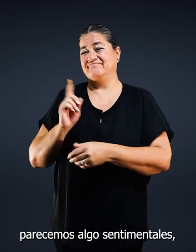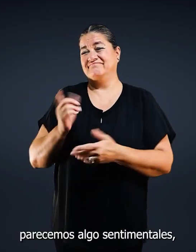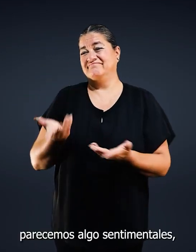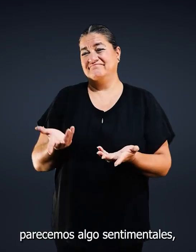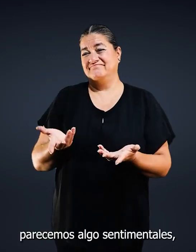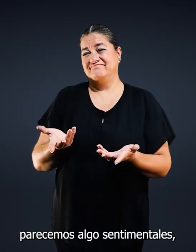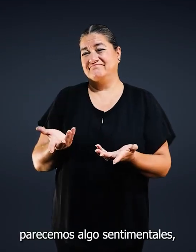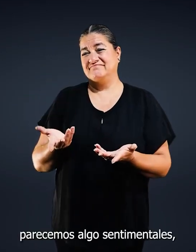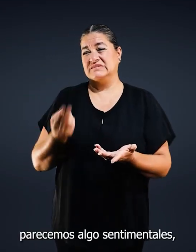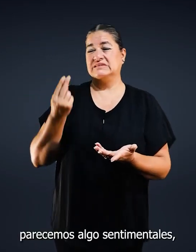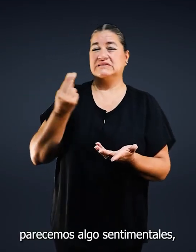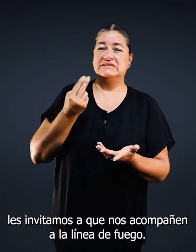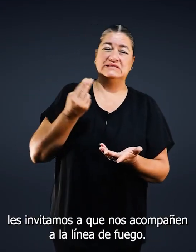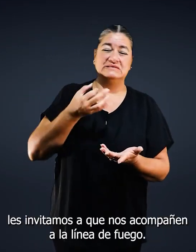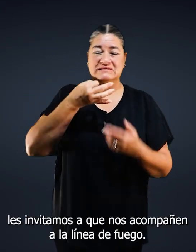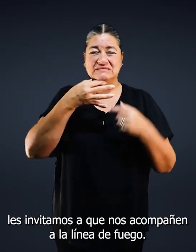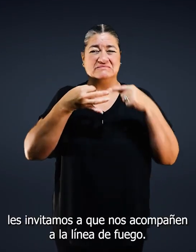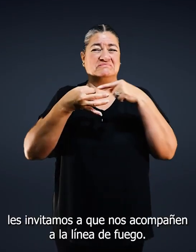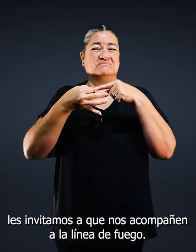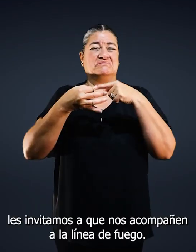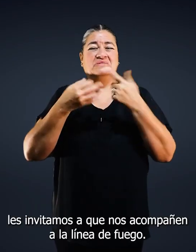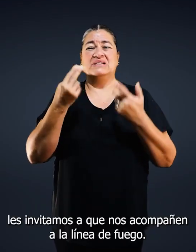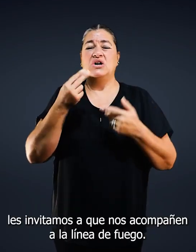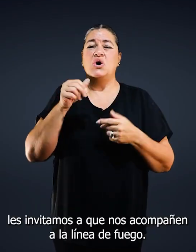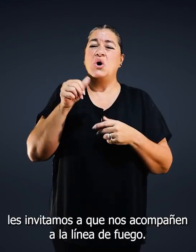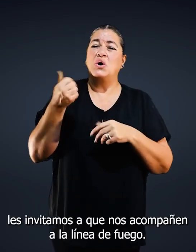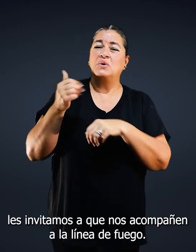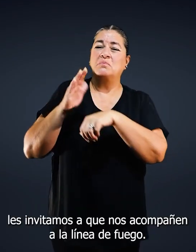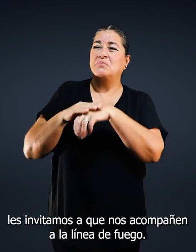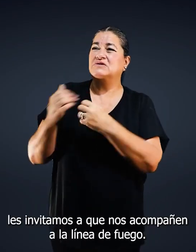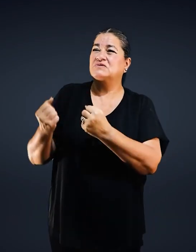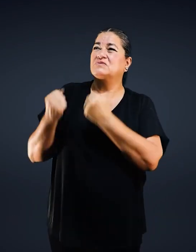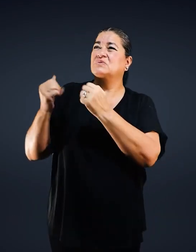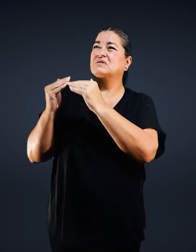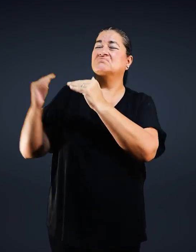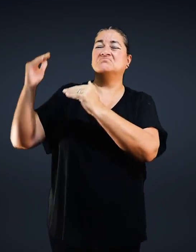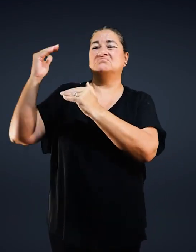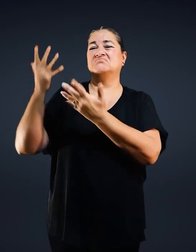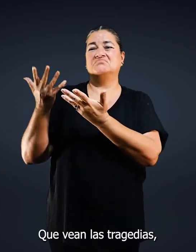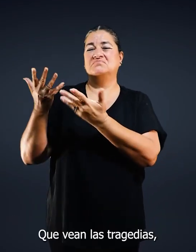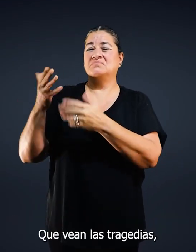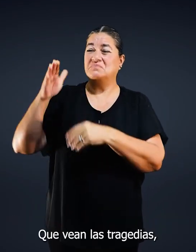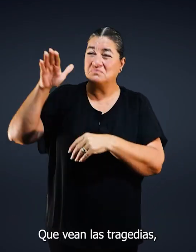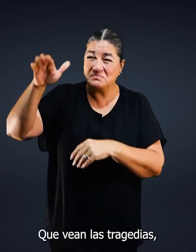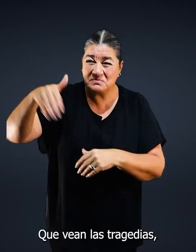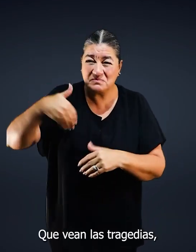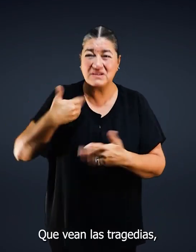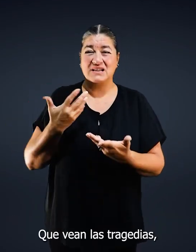parecemos algo sentimentales, les invitamos a que nos acompañen a la línea de fuego. Que vean las tragedias,